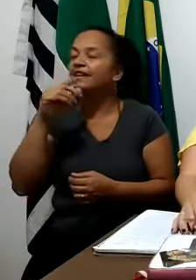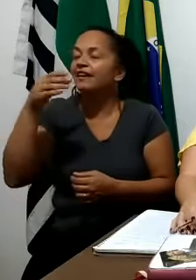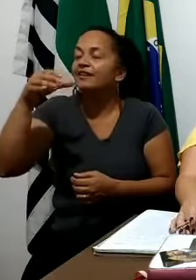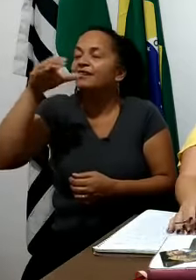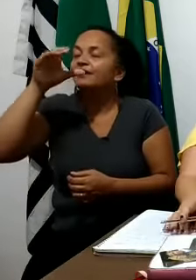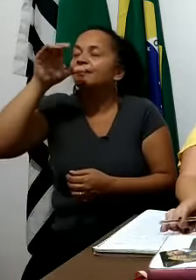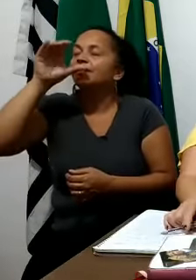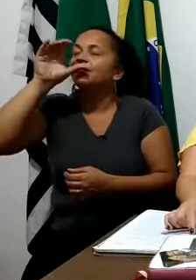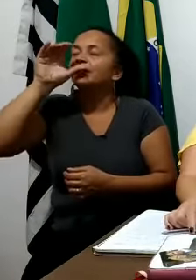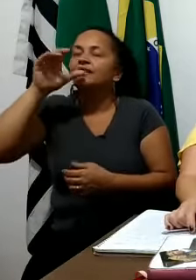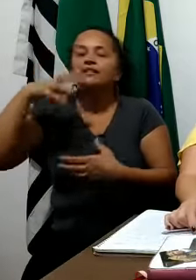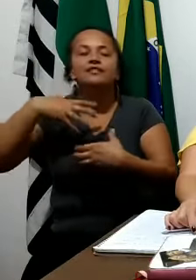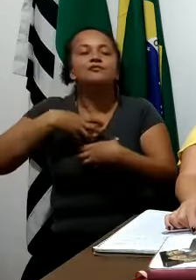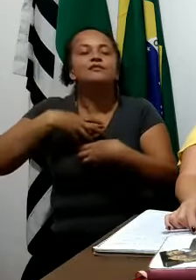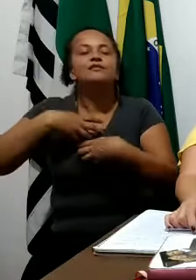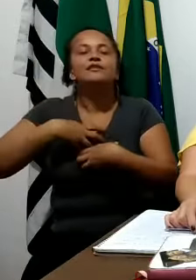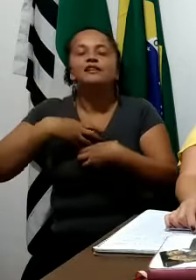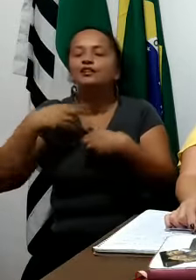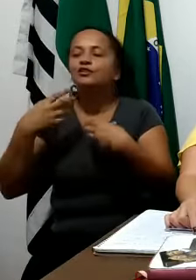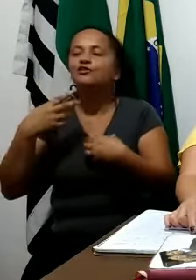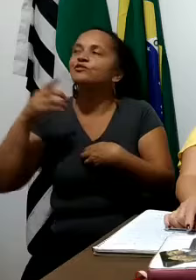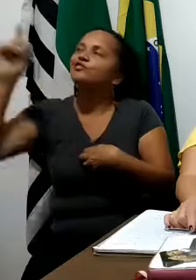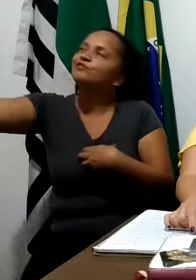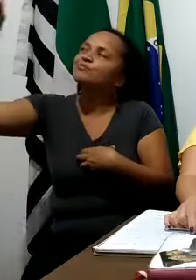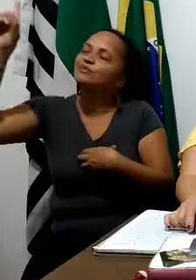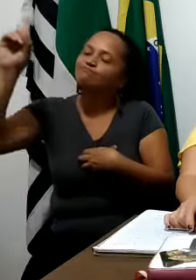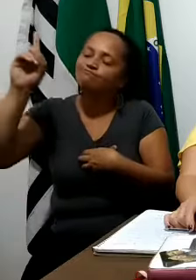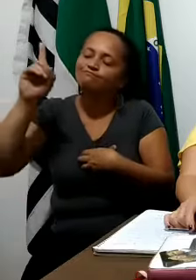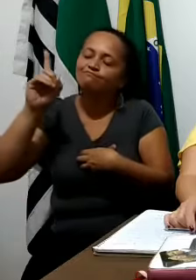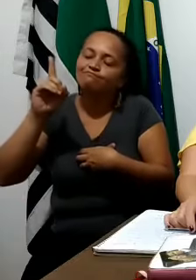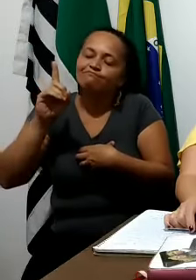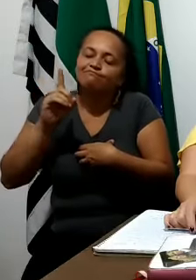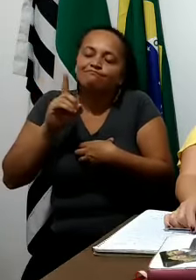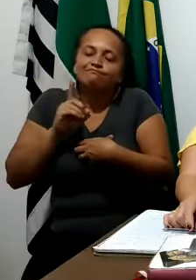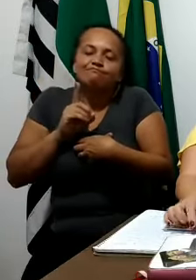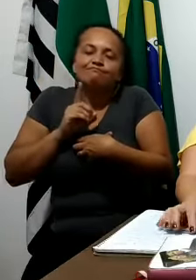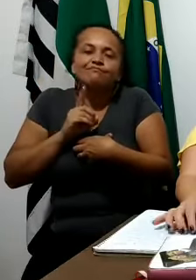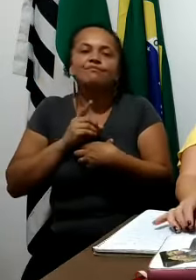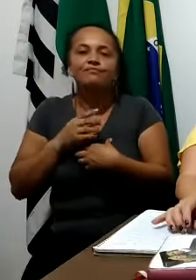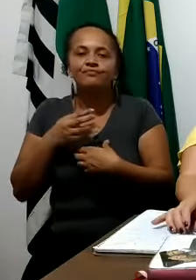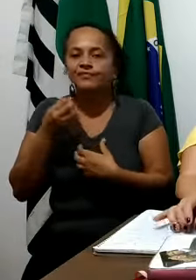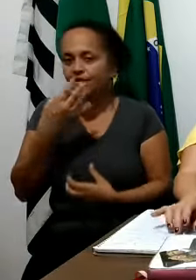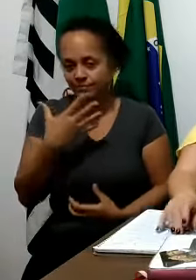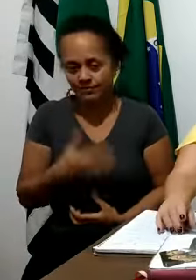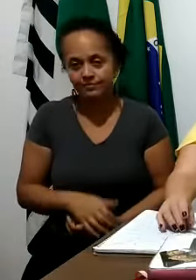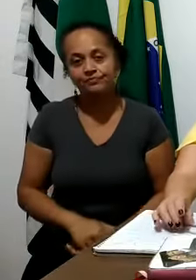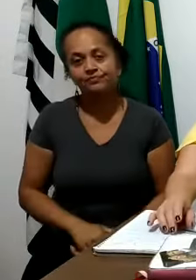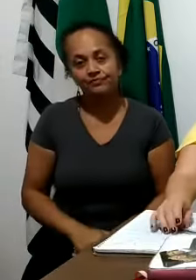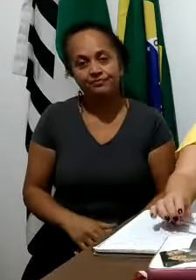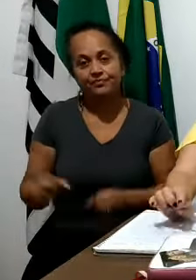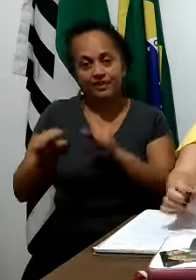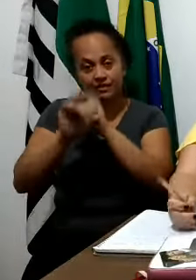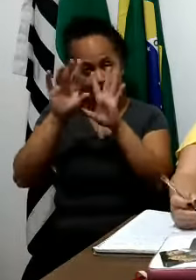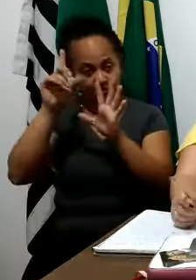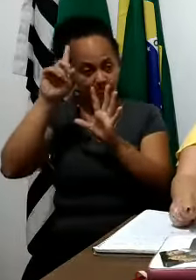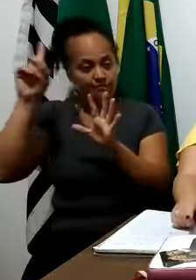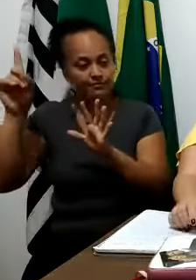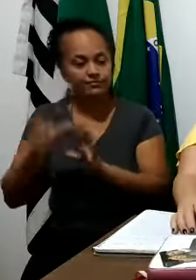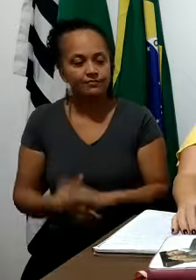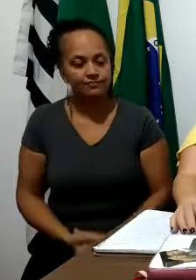do Espírito, né? Que sacia toda a fome, toda a sede. Glória a Deus, né? E a gente vê